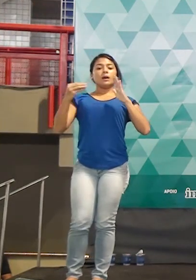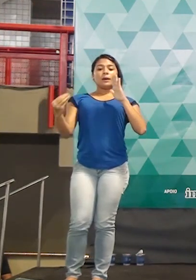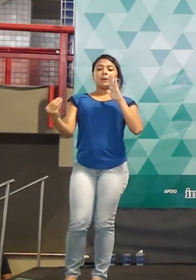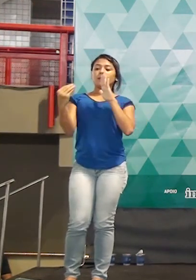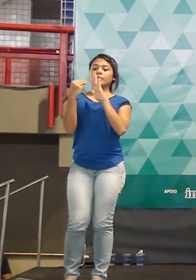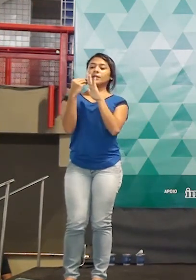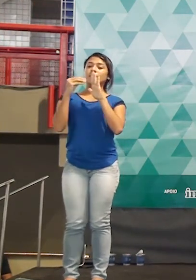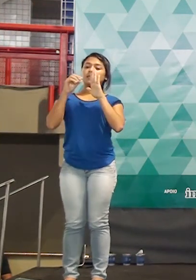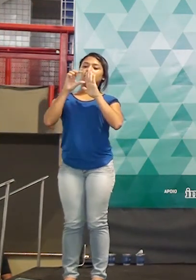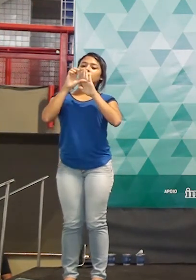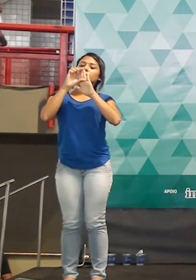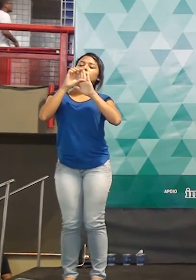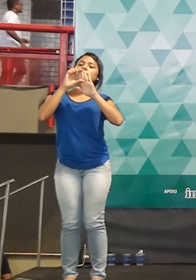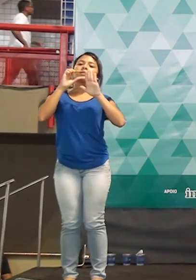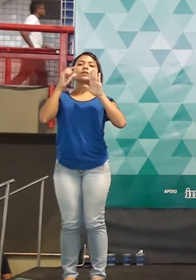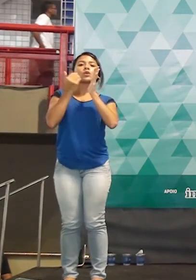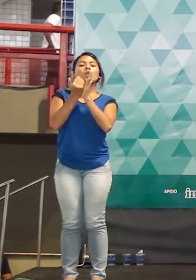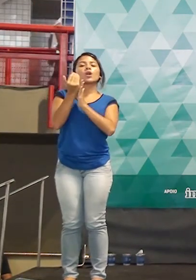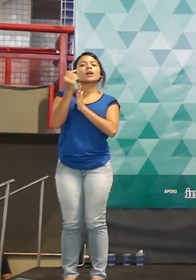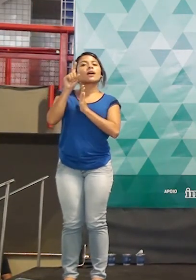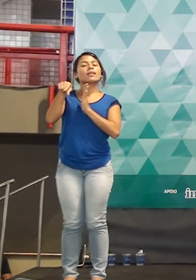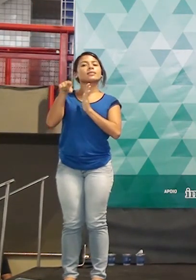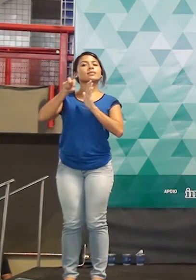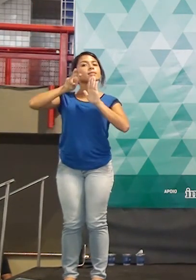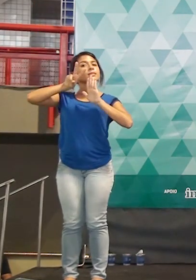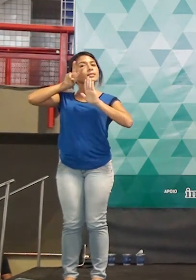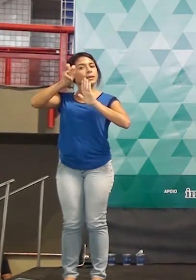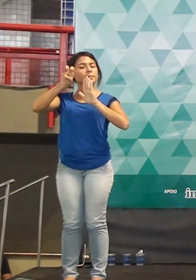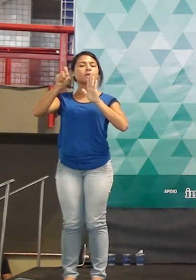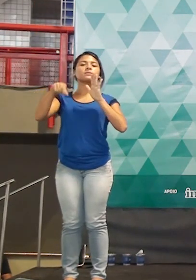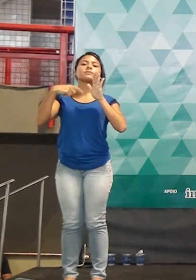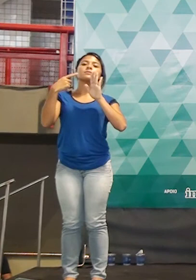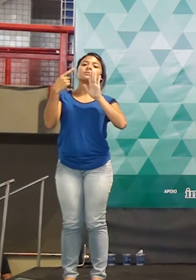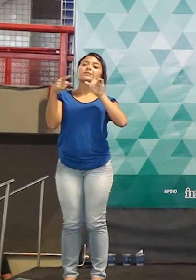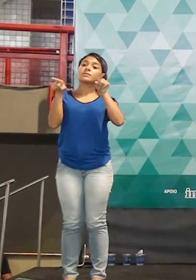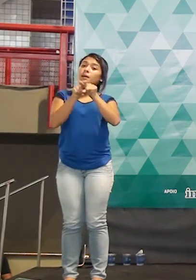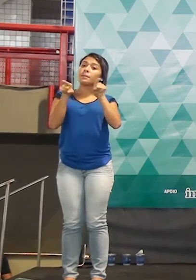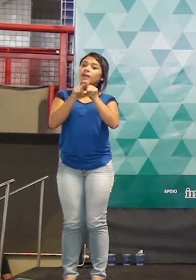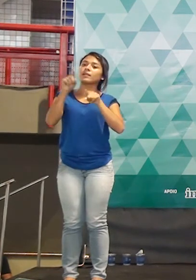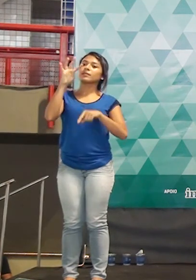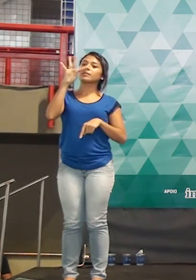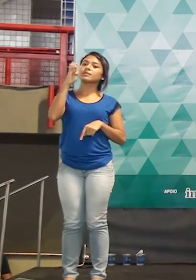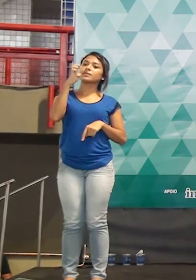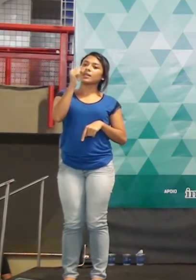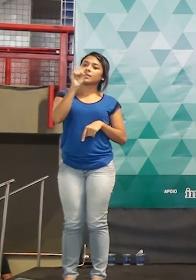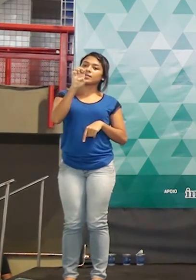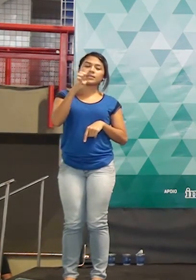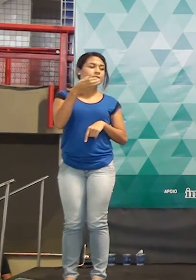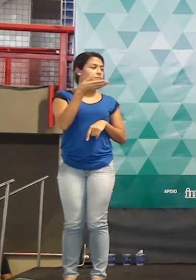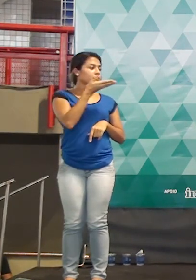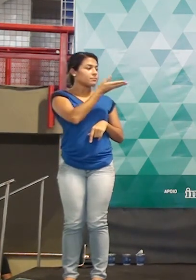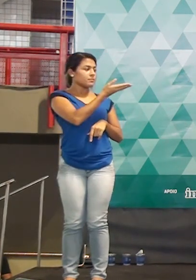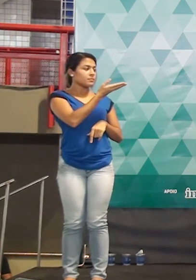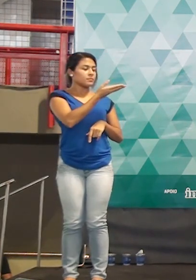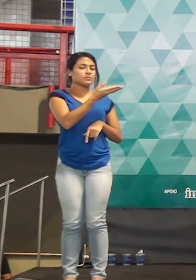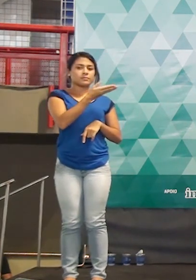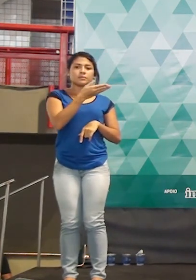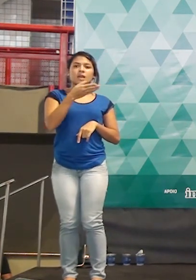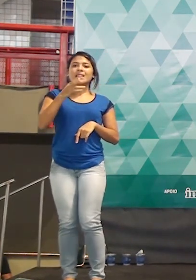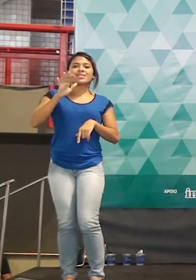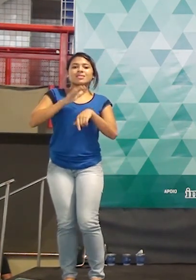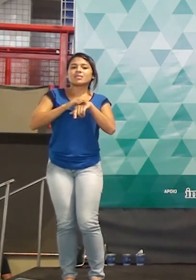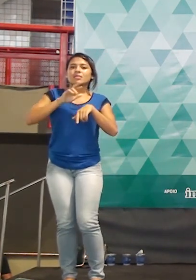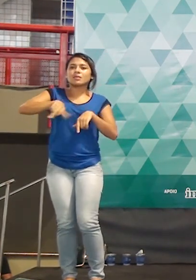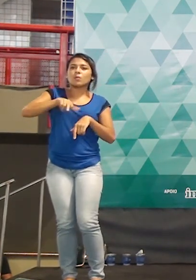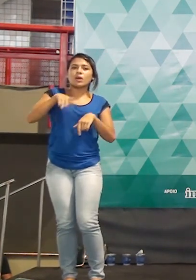na introdução e a tese. Esse gráfico aqui é do MECNEP, não foi a professora